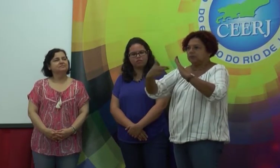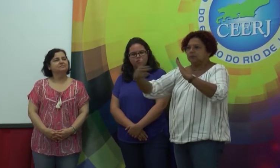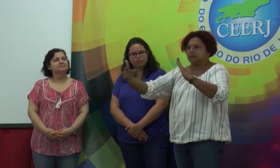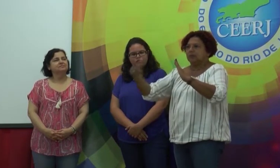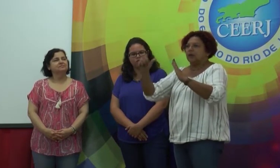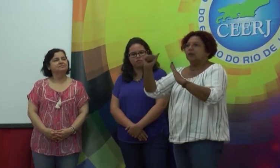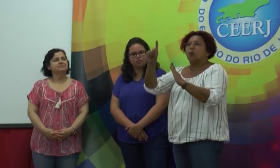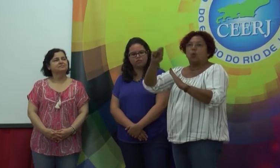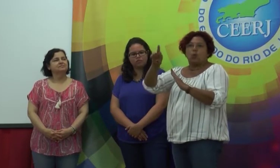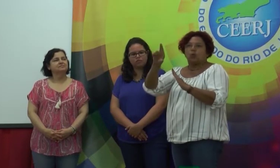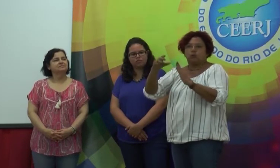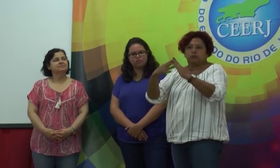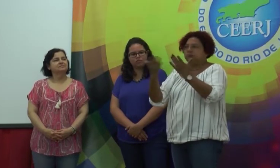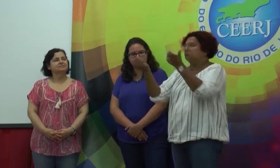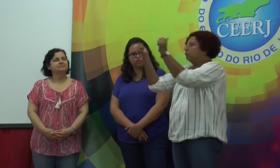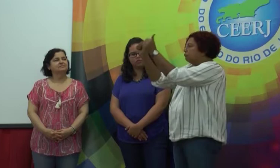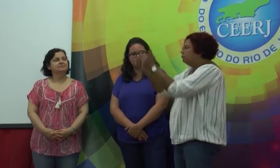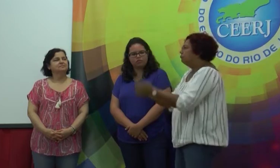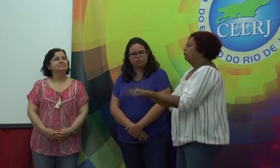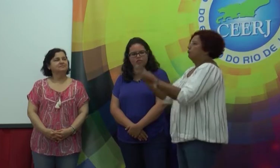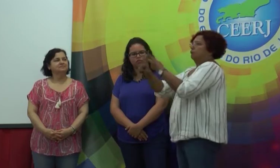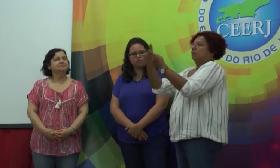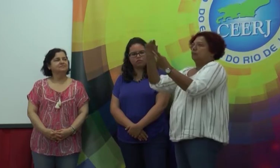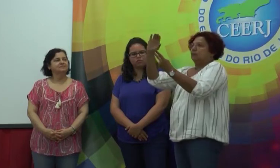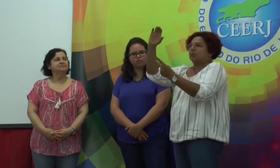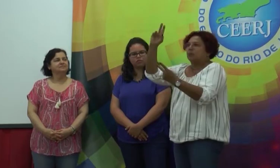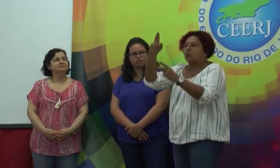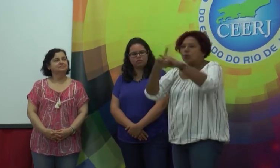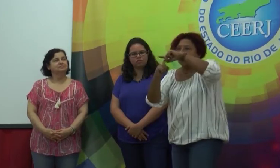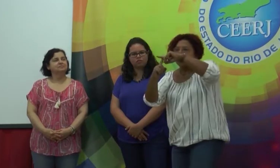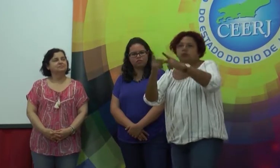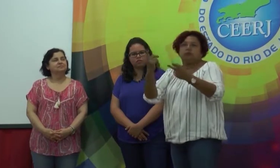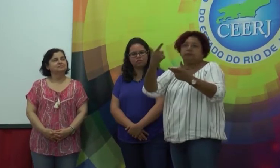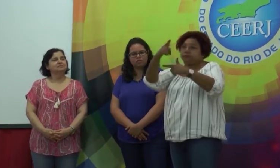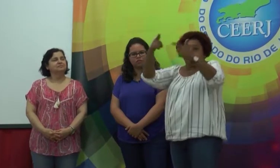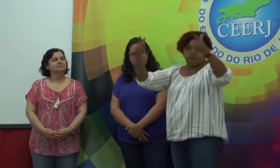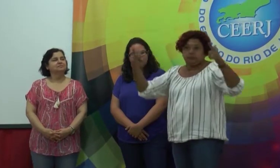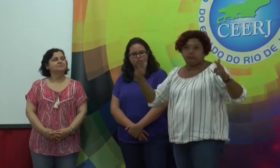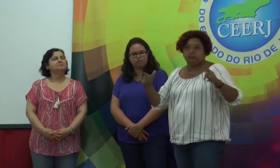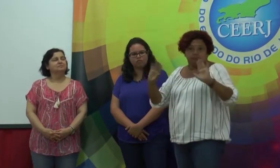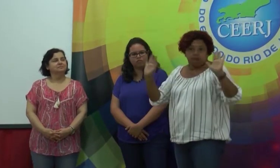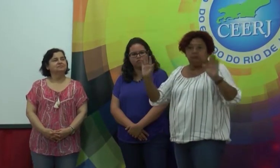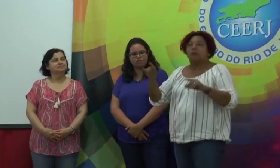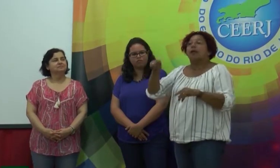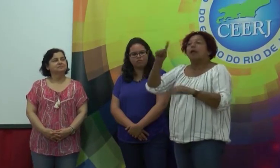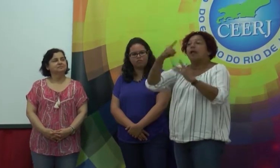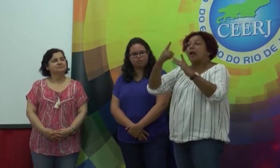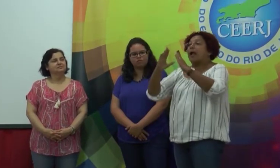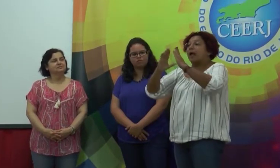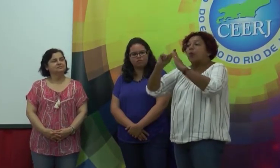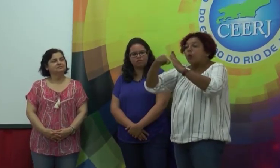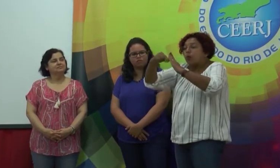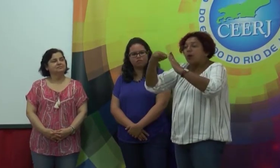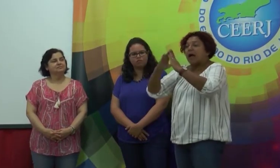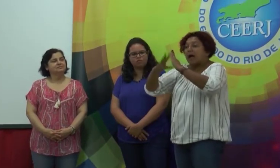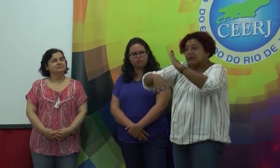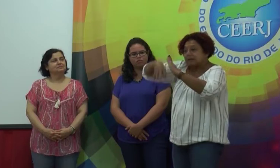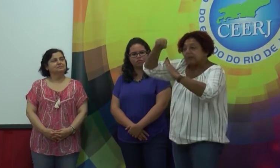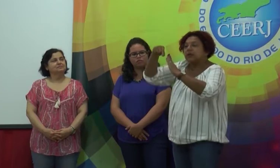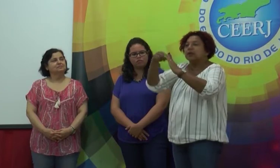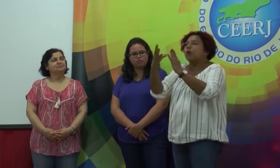não há adoração, não há imagens, não há cruzes,